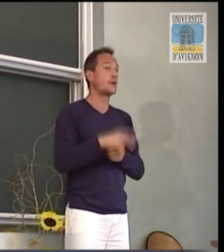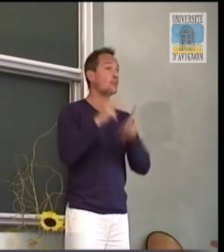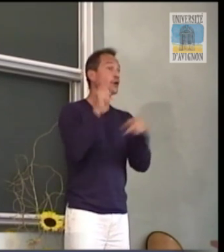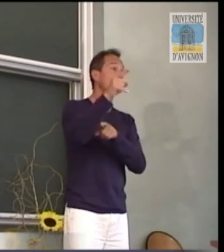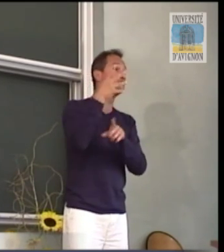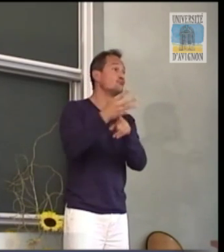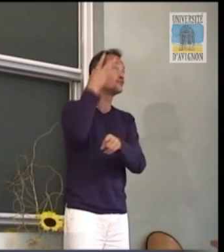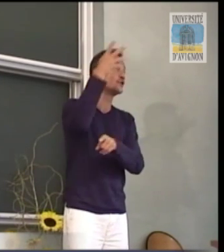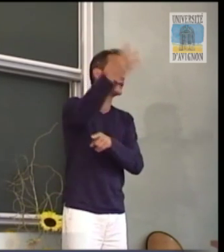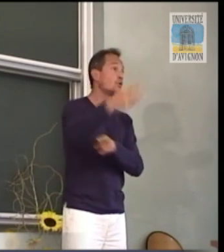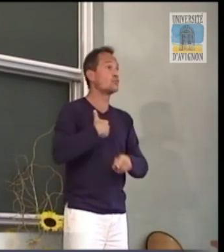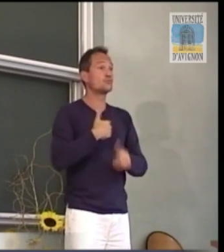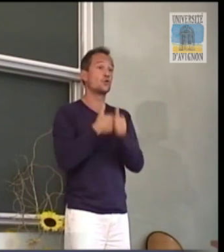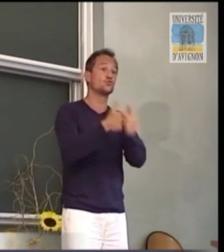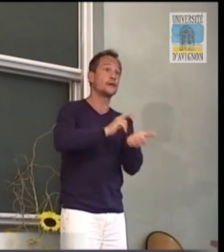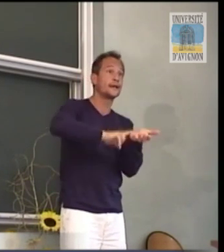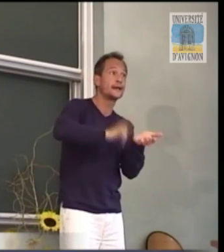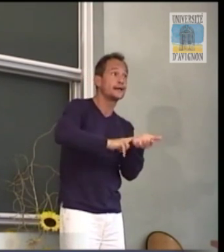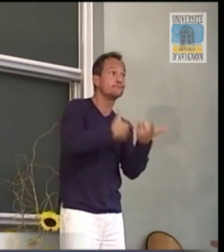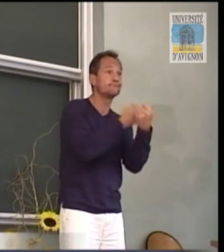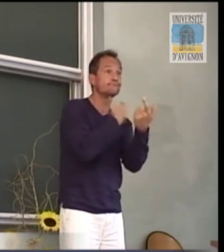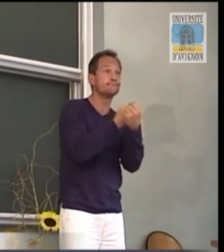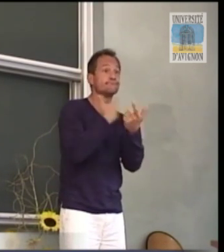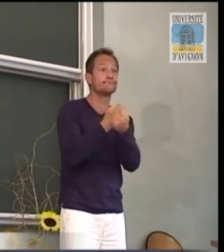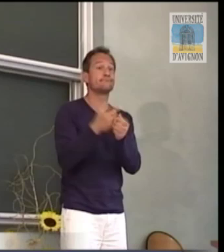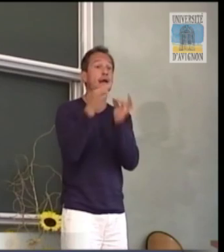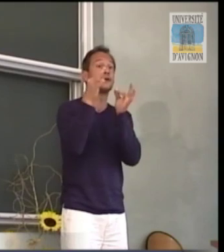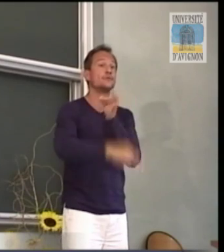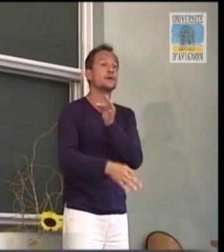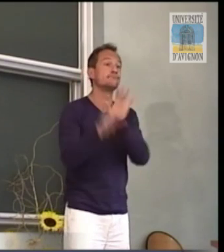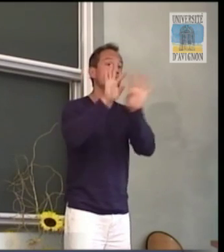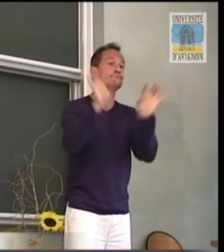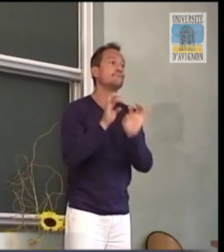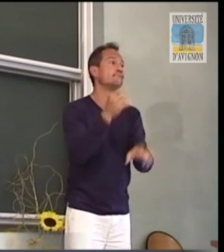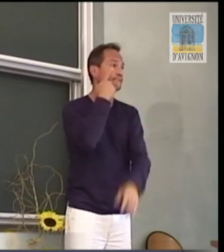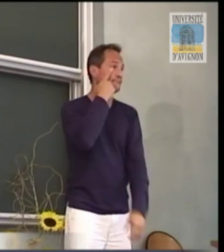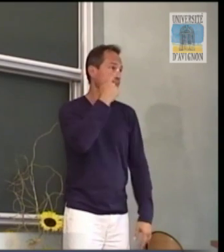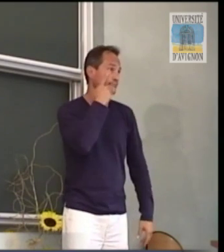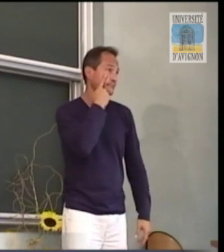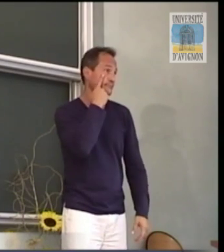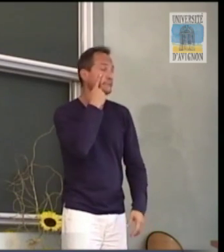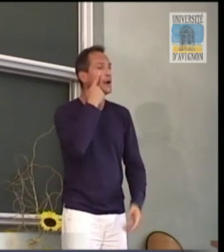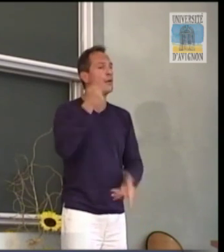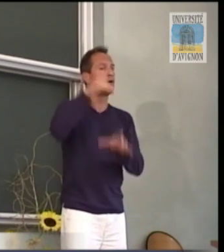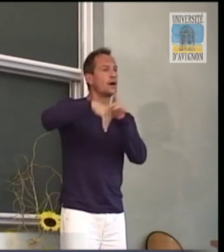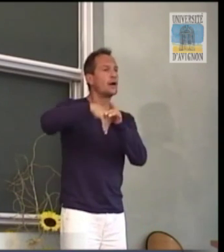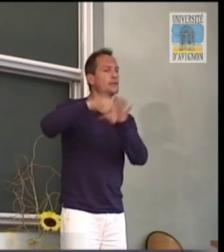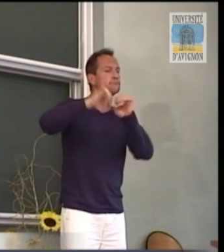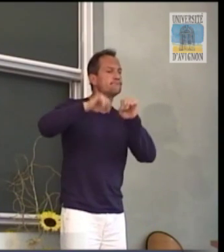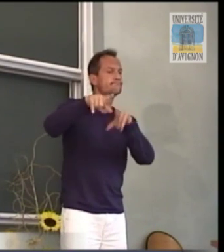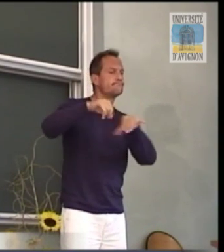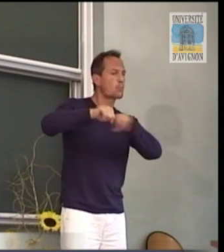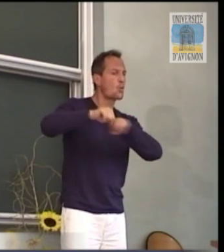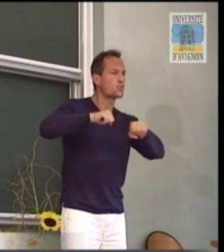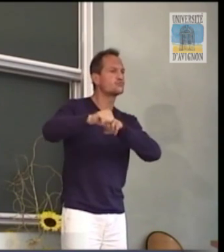adapte les rythmes, n'est-ce pas, pour les uns et les autres, mais pas le résultat. Donc ça commence à bouger. Mais encore une